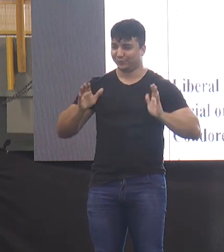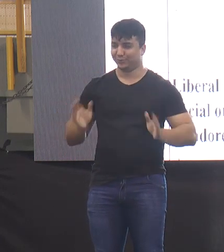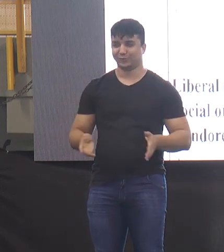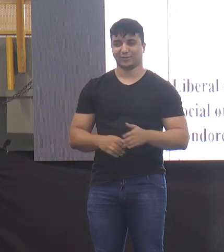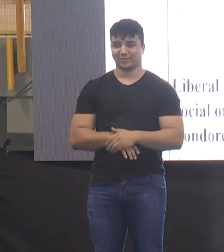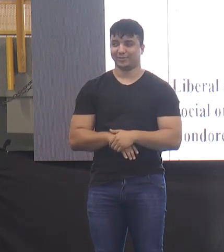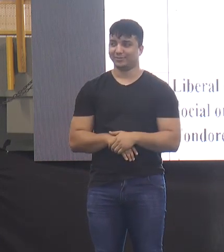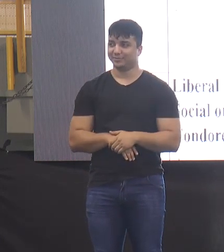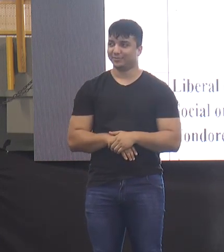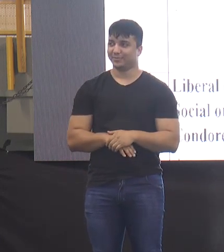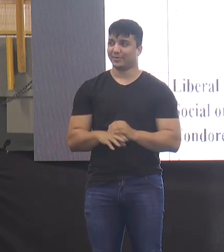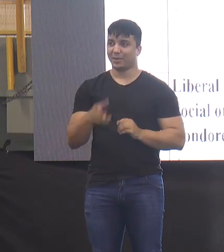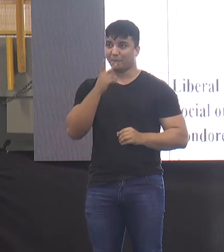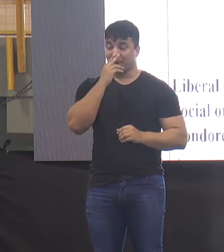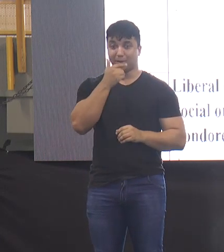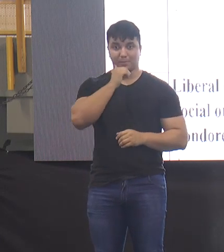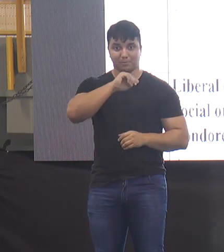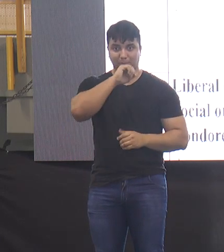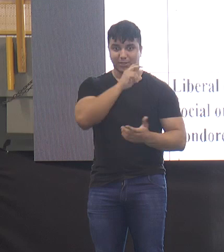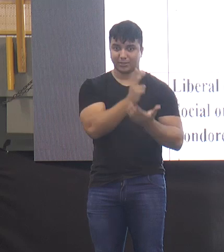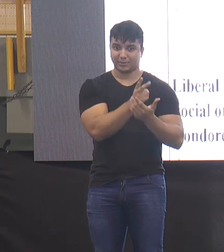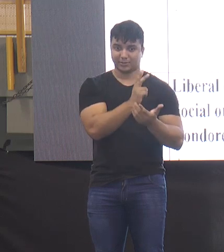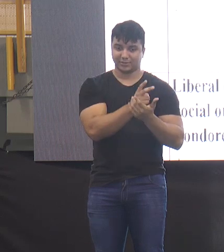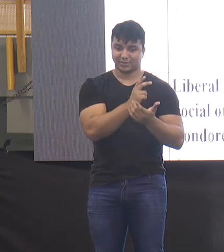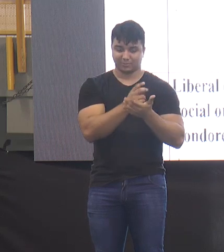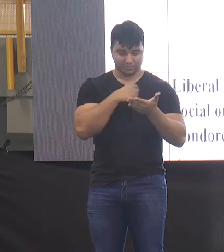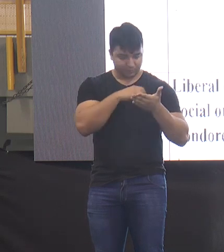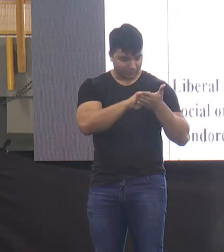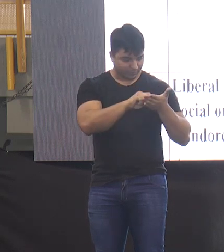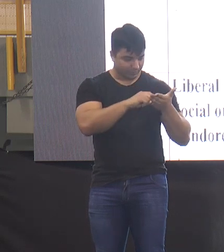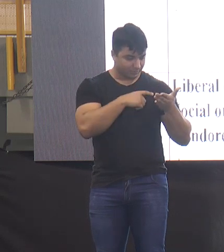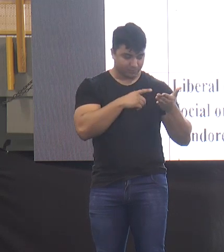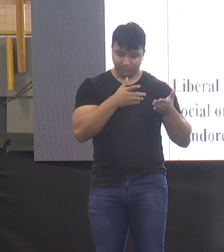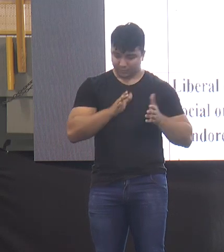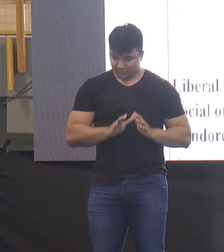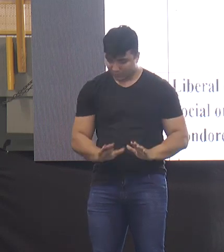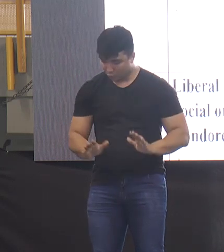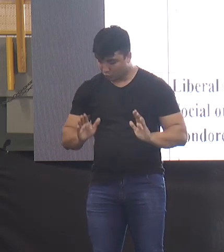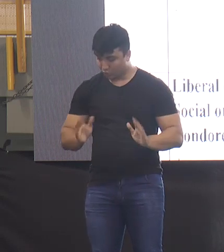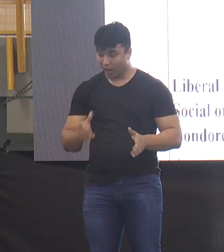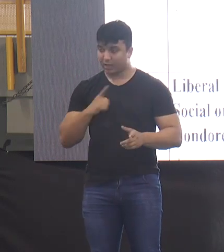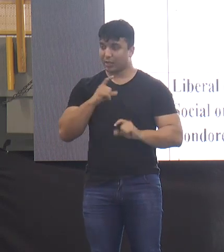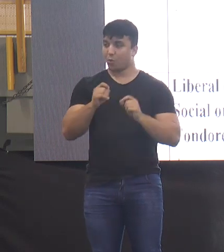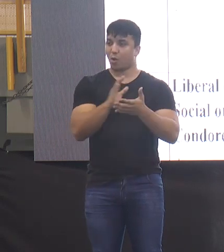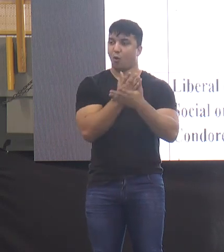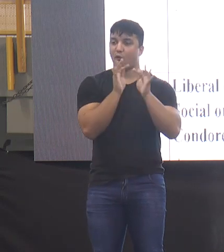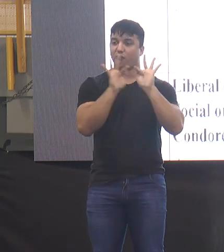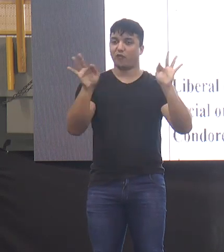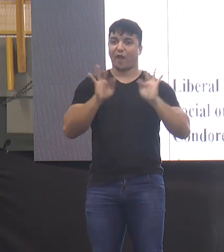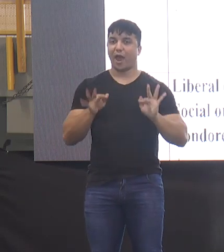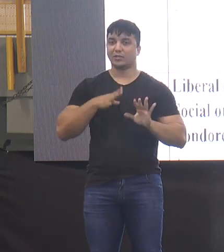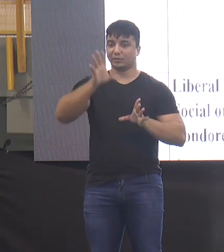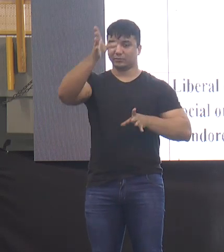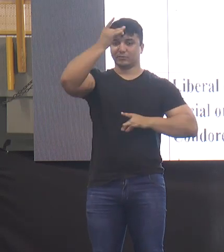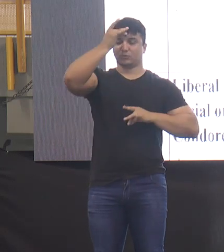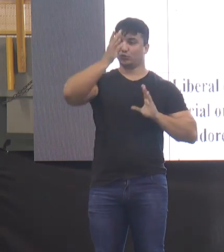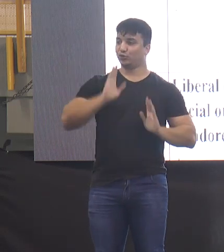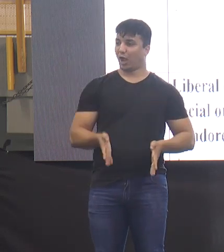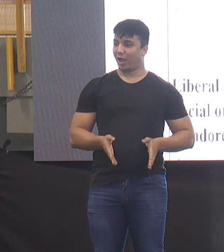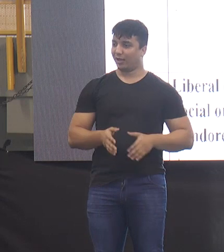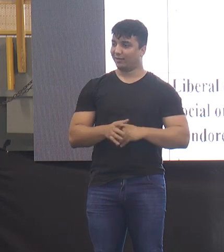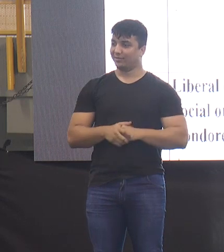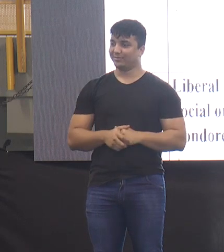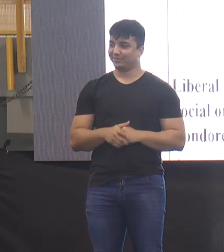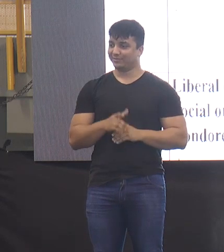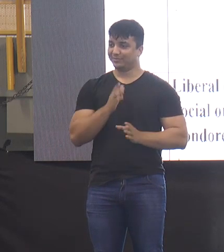vezes. Parece que toda mãe tem escrita, né? Pariu, aí algumas frases automaticamente passam a